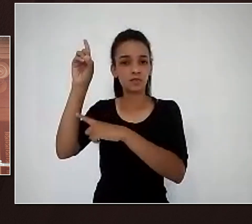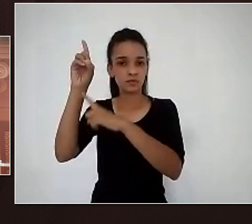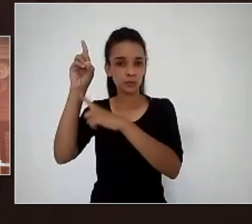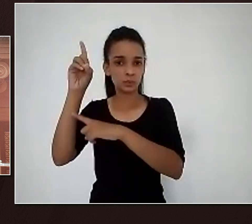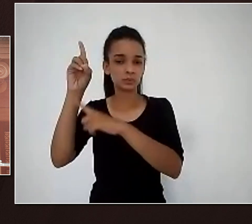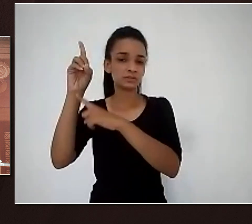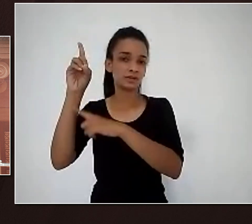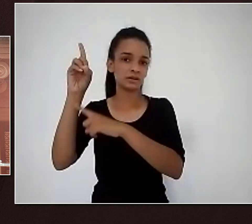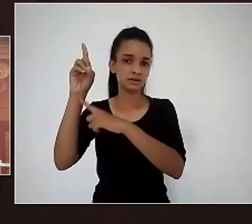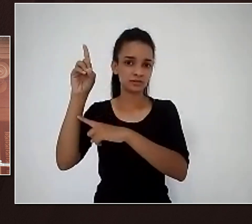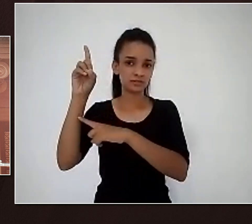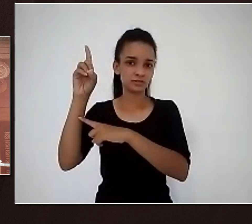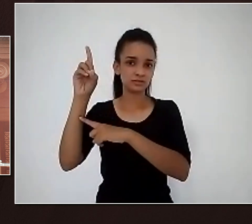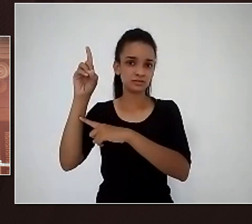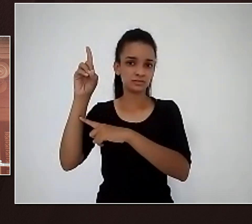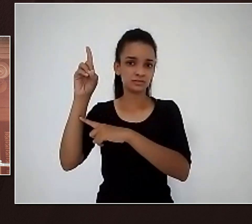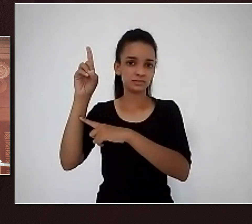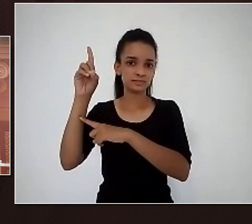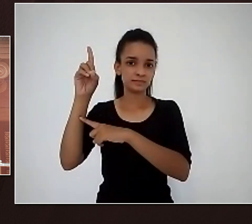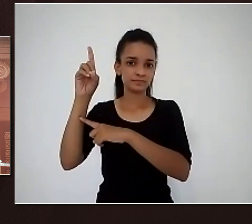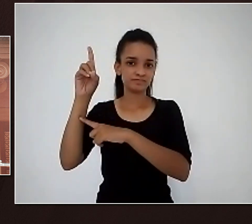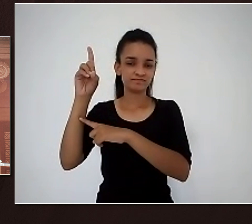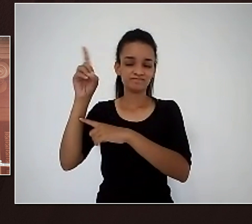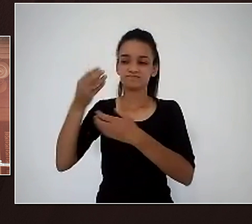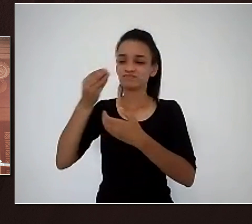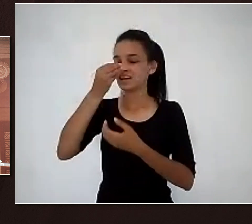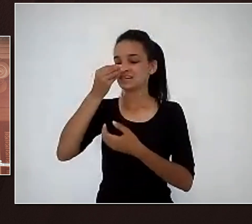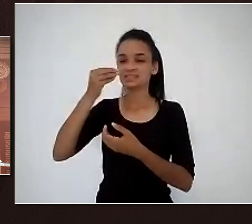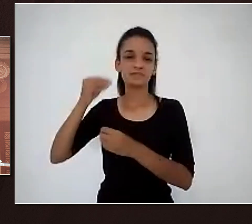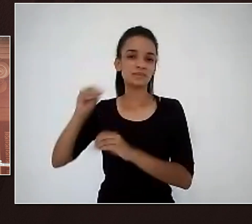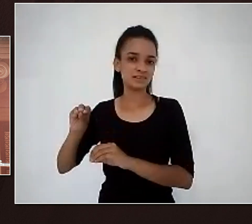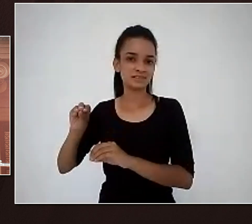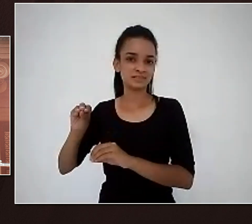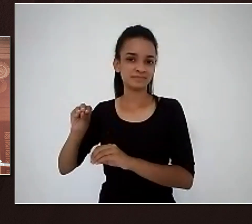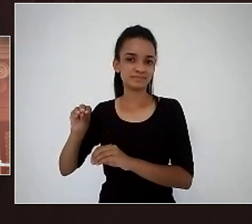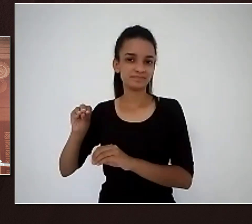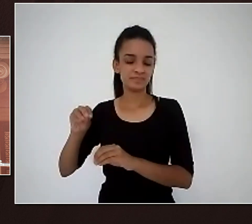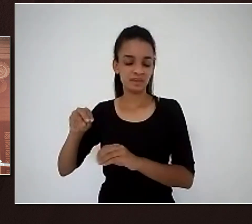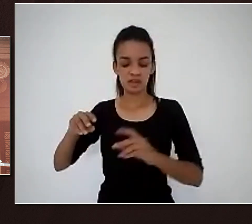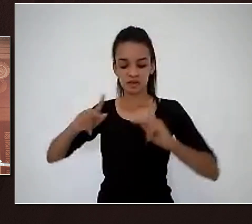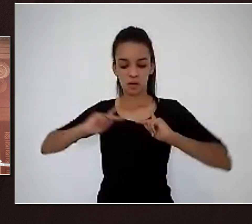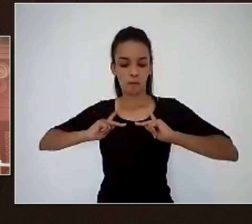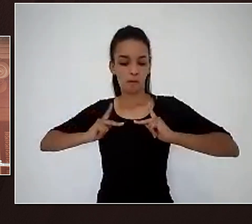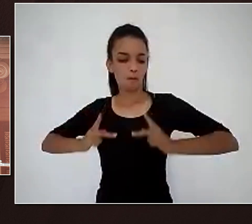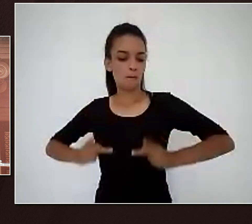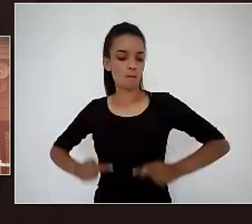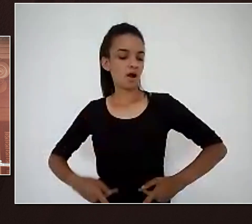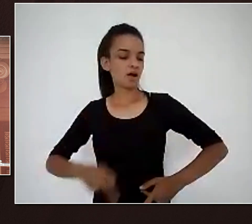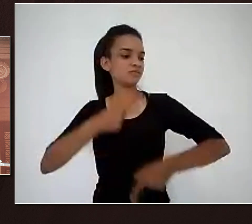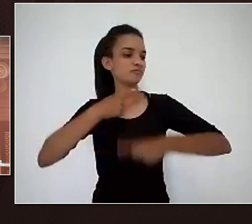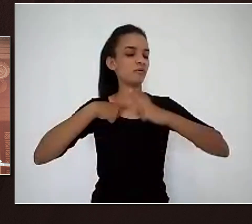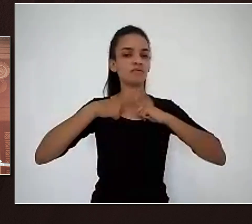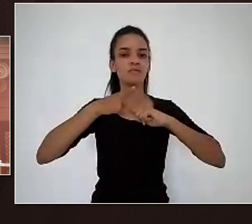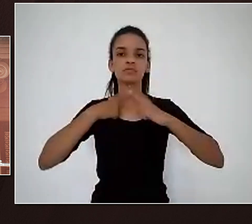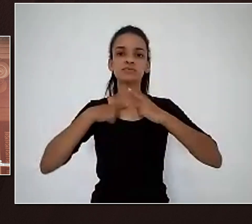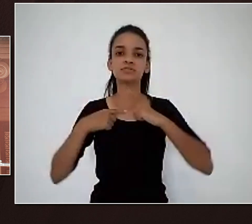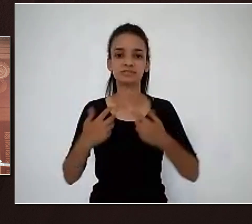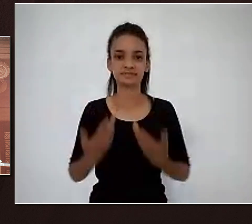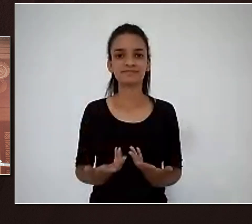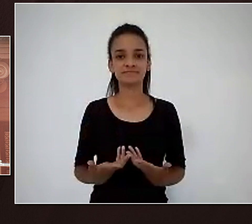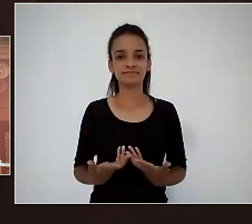humana prevalece na igreja. Toma muito cuidado com isso, né? Vou repetir. Quando se perde a essência da